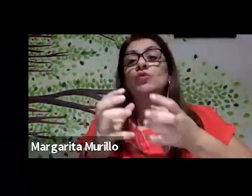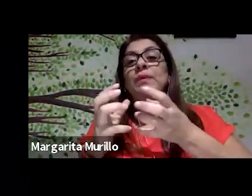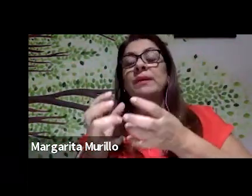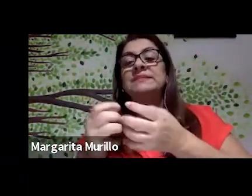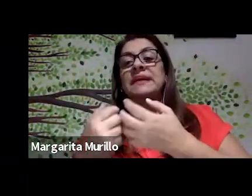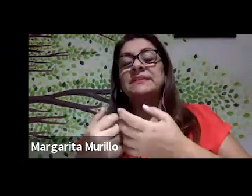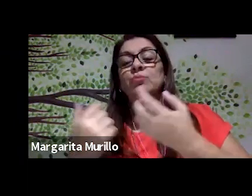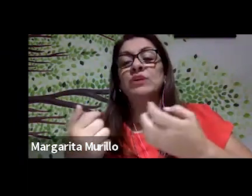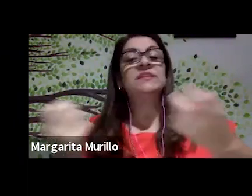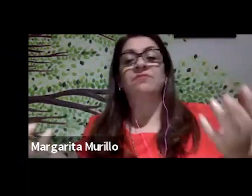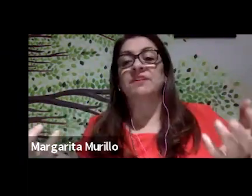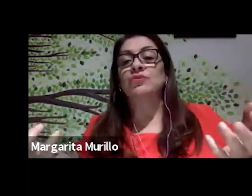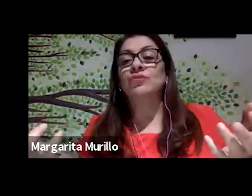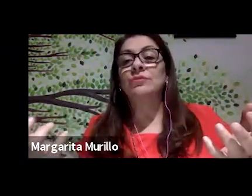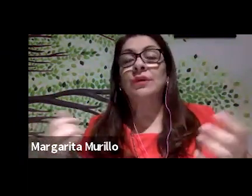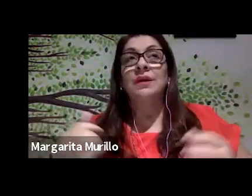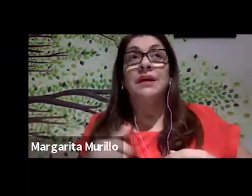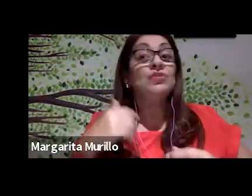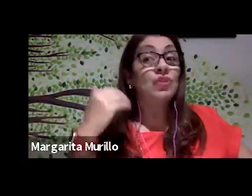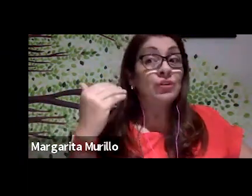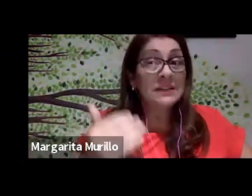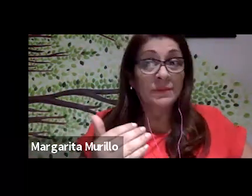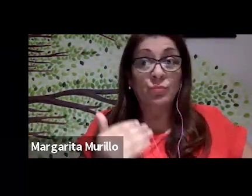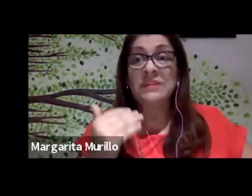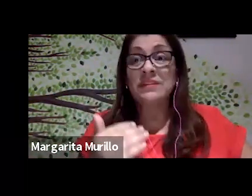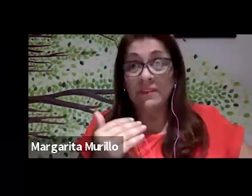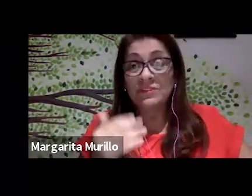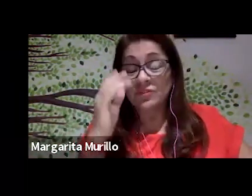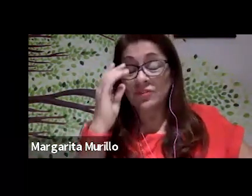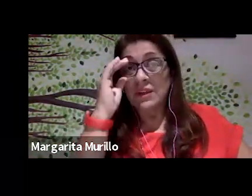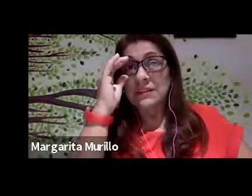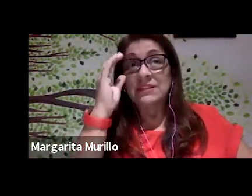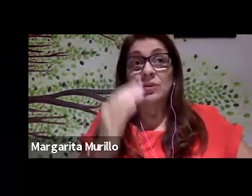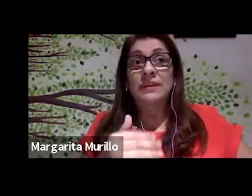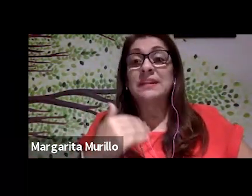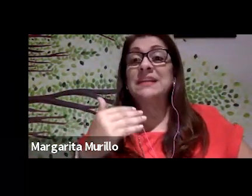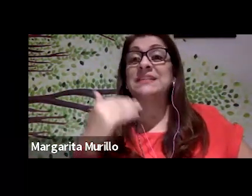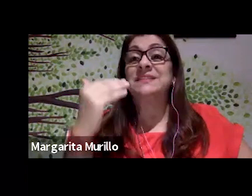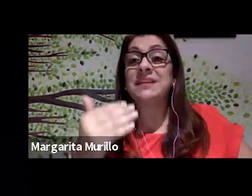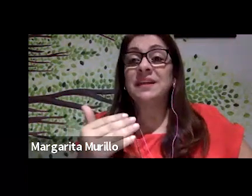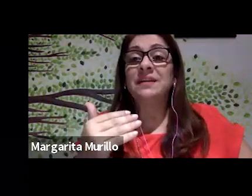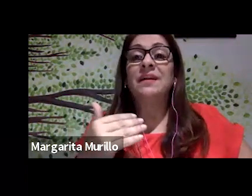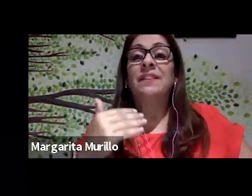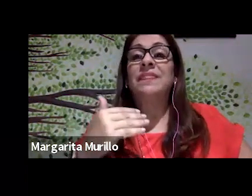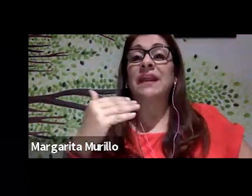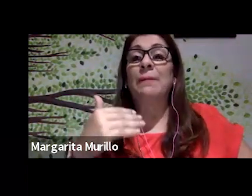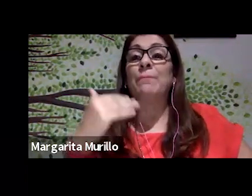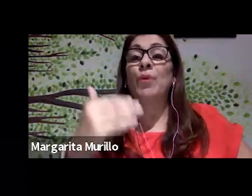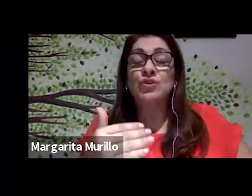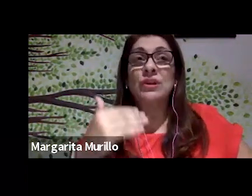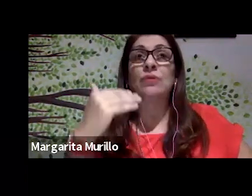los bebés nacen muy indefensos y no solo nacen muy indefensos sino que necesitan